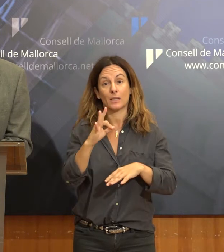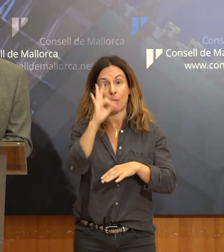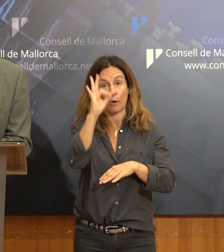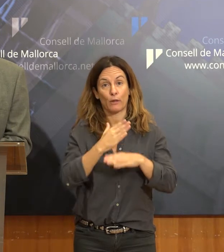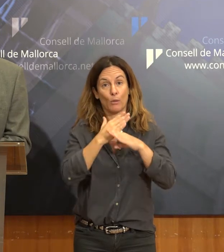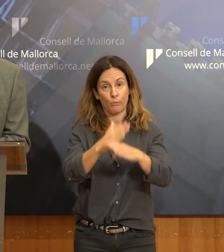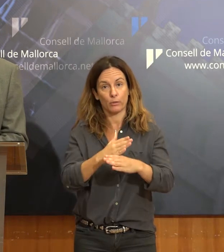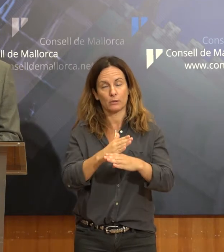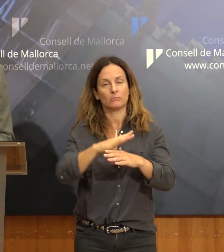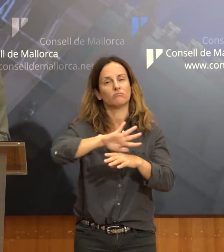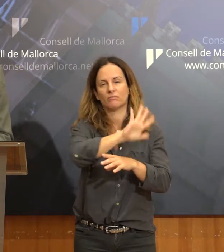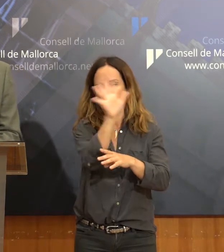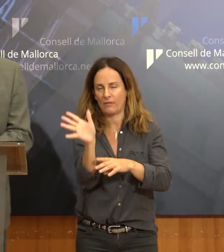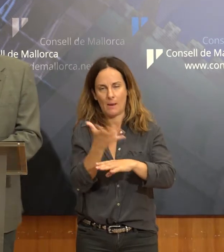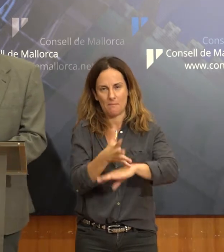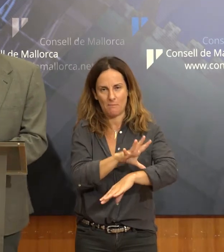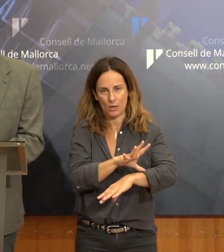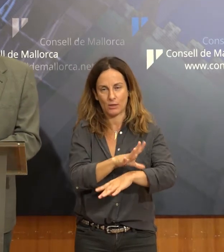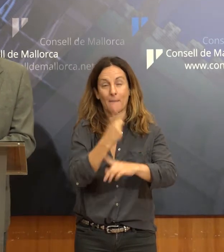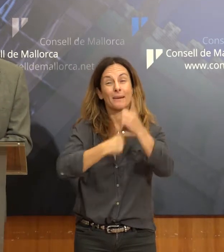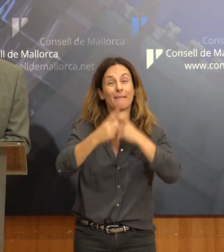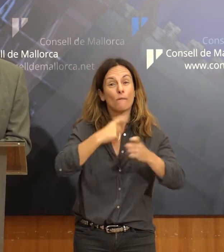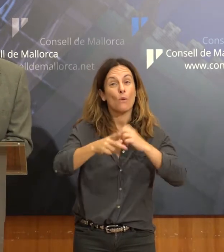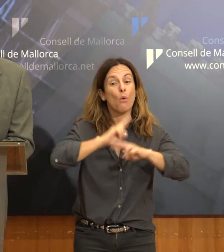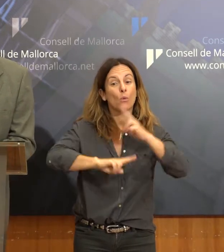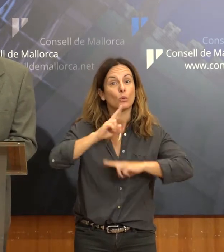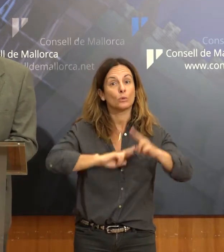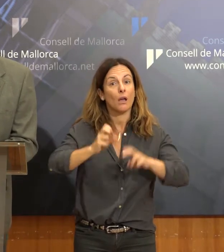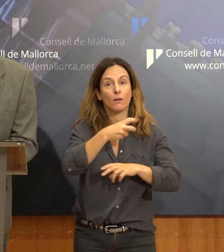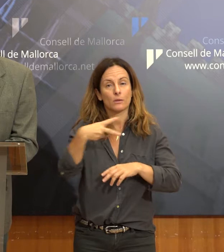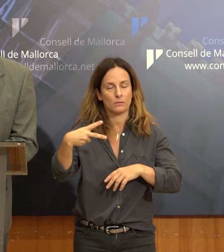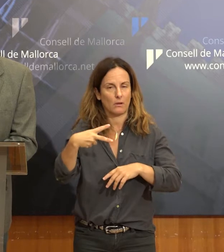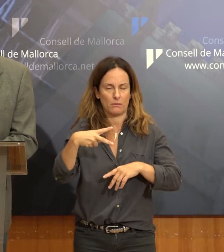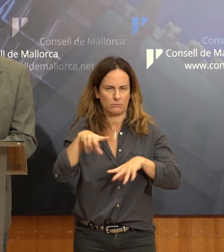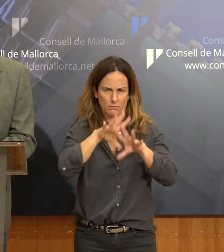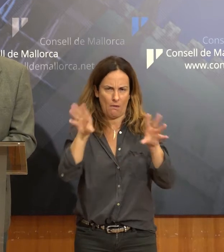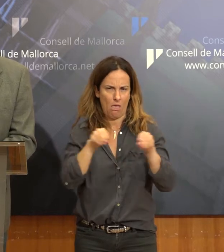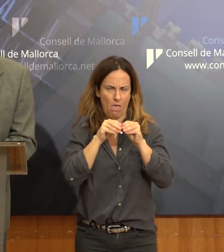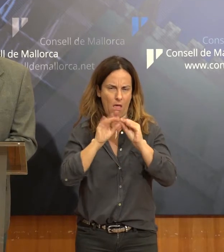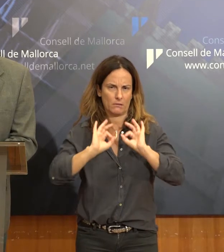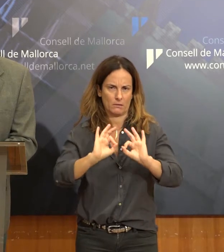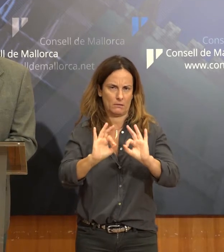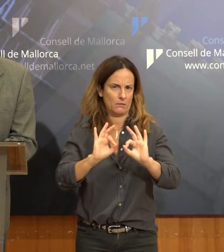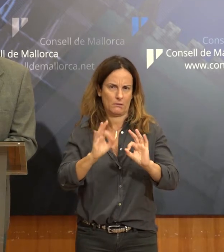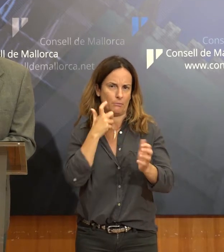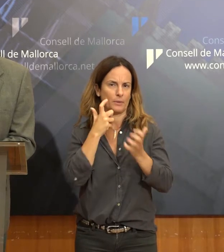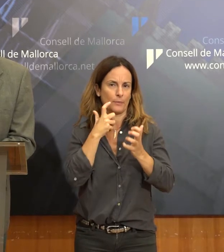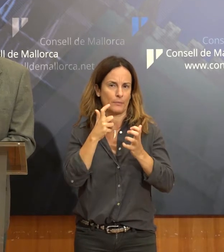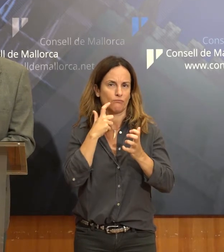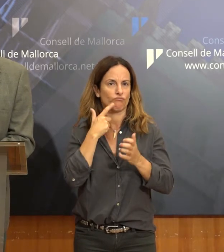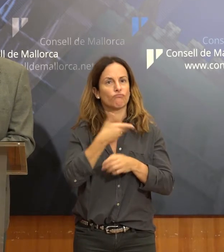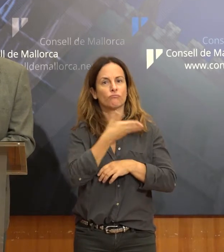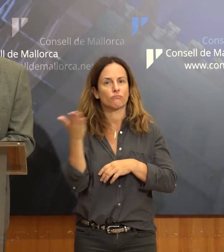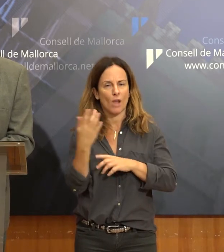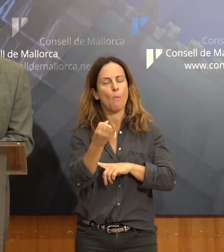l'illa. El resultat d'aquesta enquesta és absolutament concloent. La població ens dona